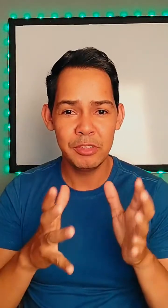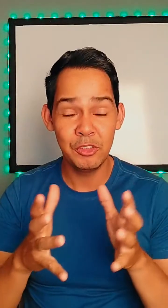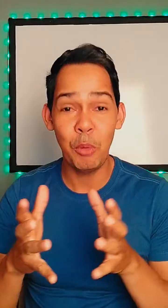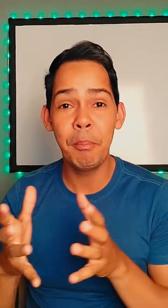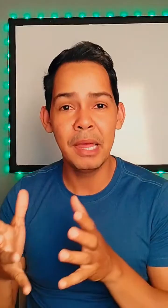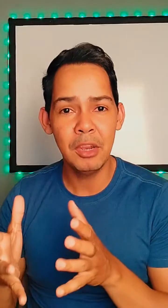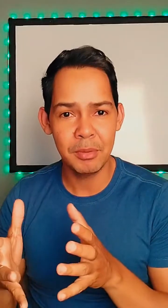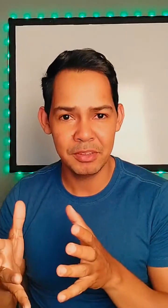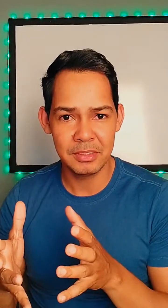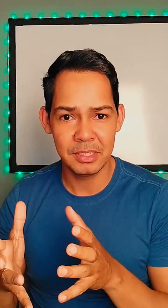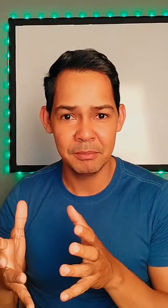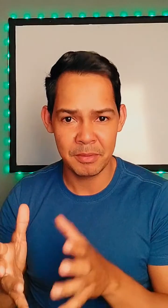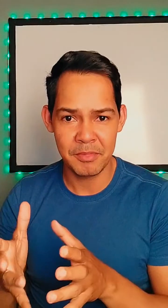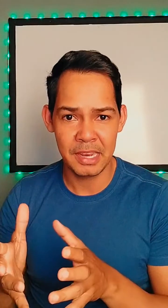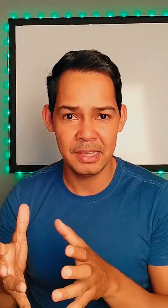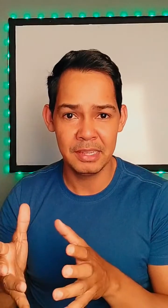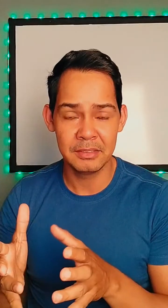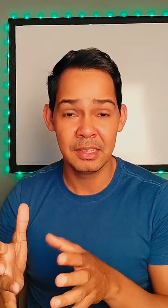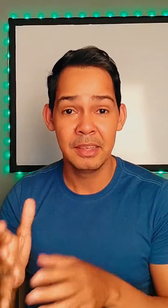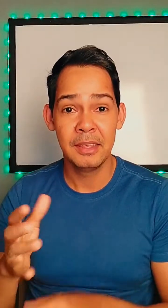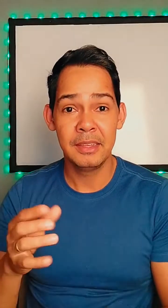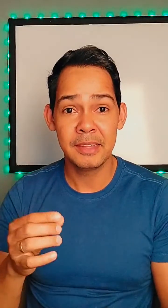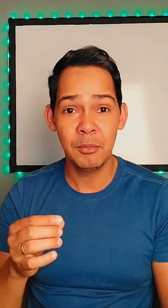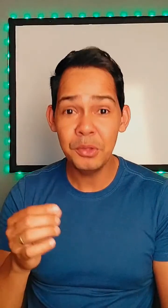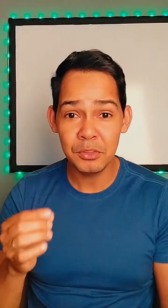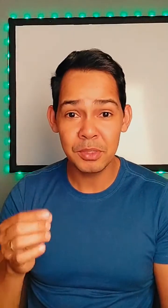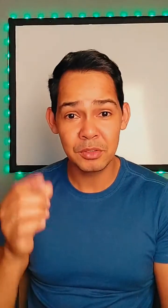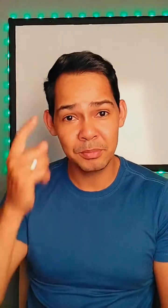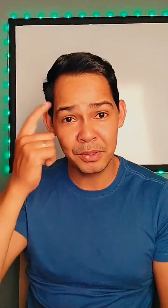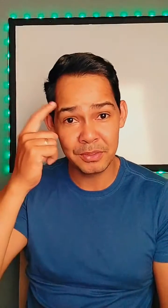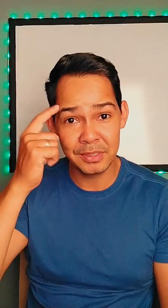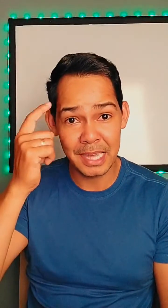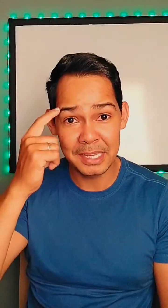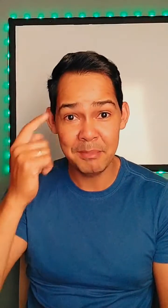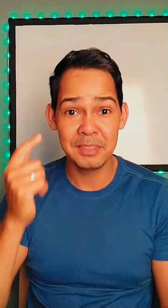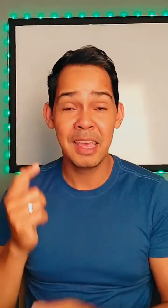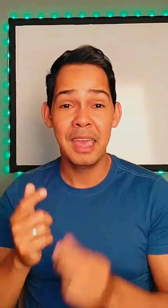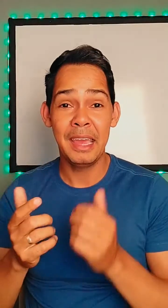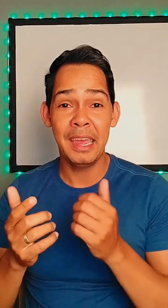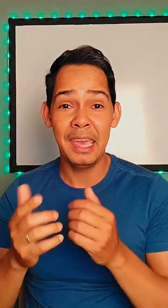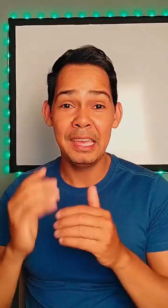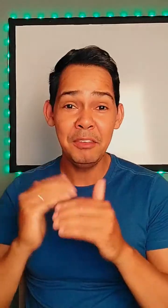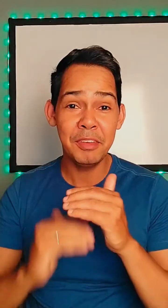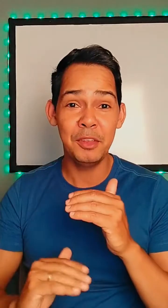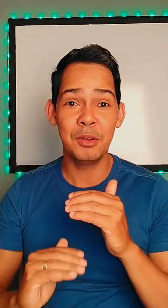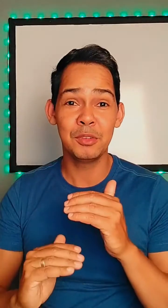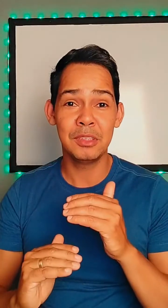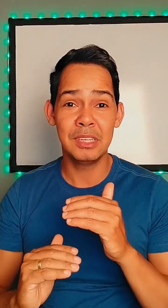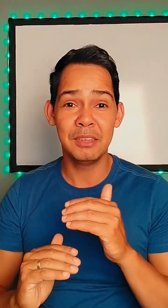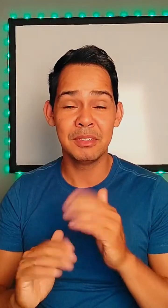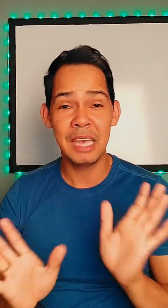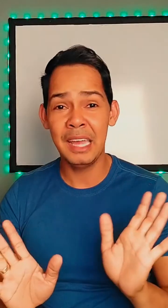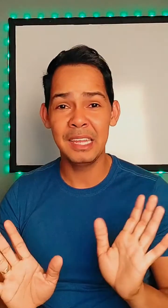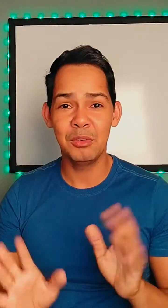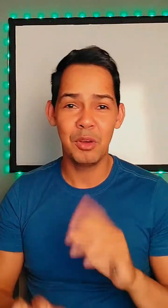um plano para me falar inglês. Então, muitas pessoas pensam assim que a Libras ela é inferior às outras línguas. Ah, não, qualquer jeito eu